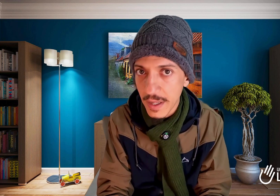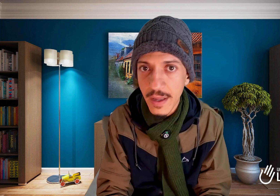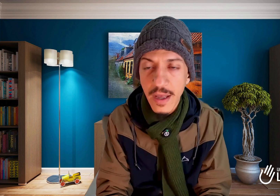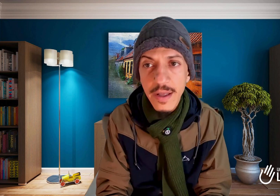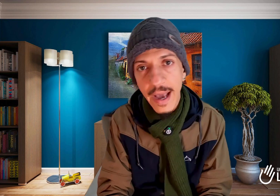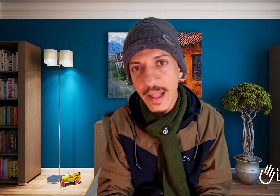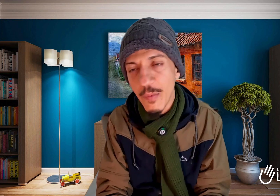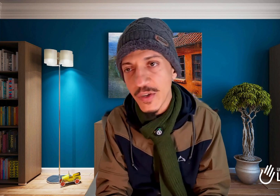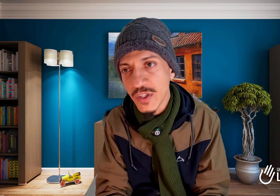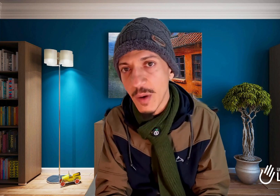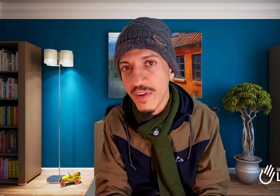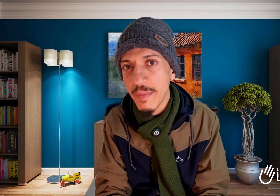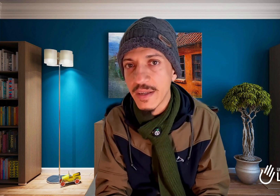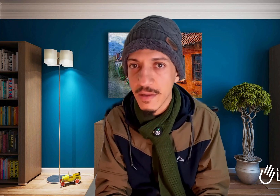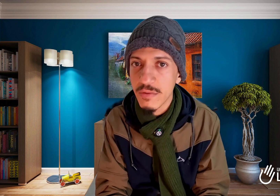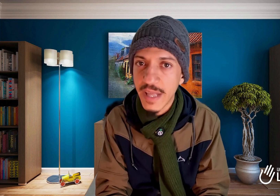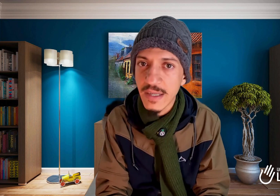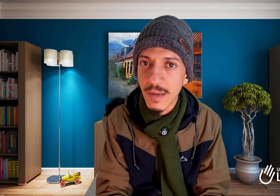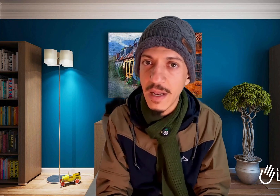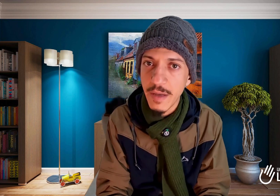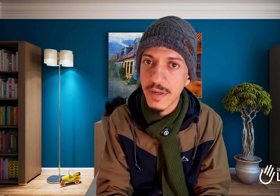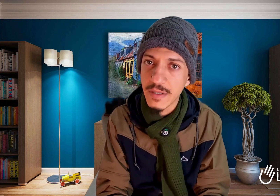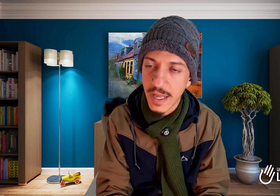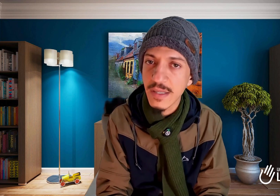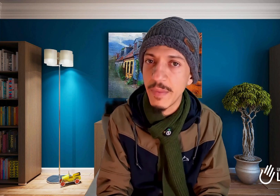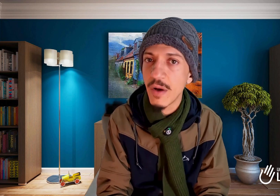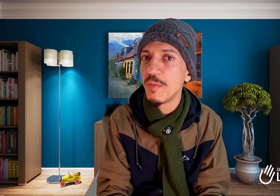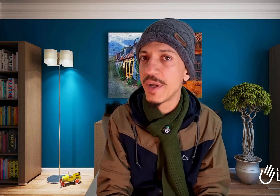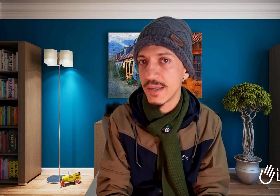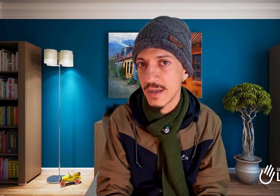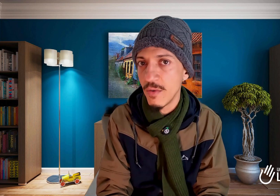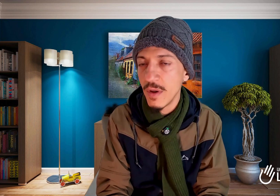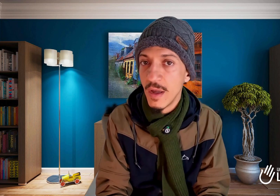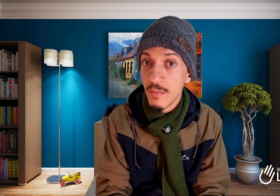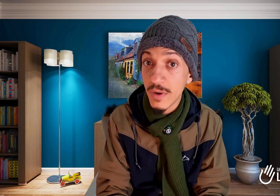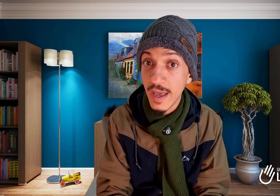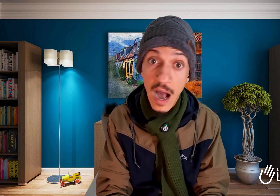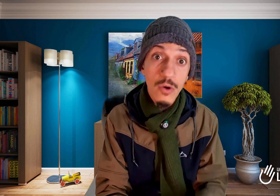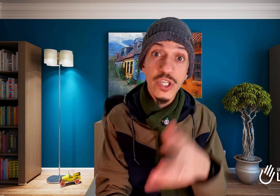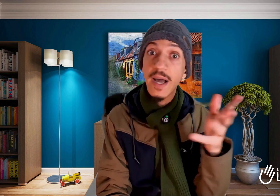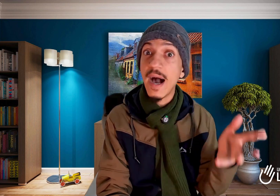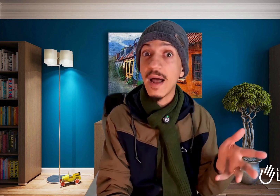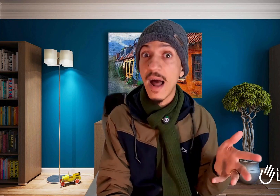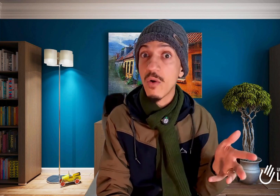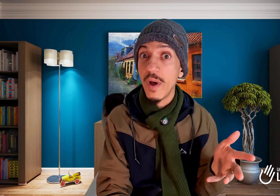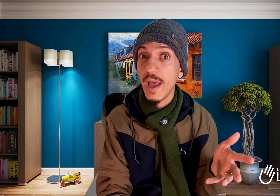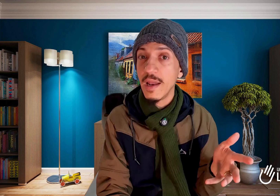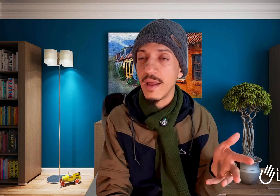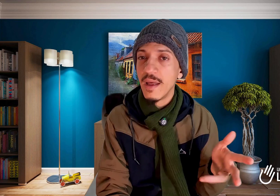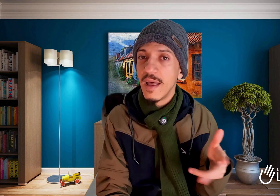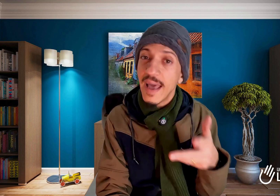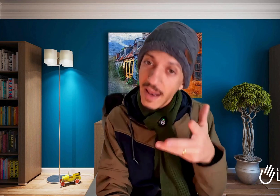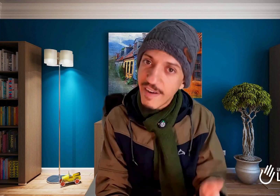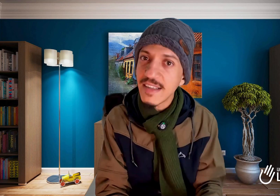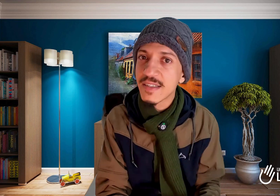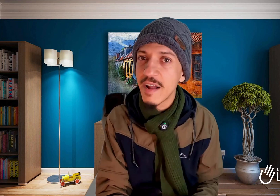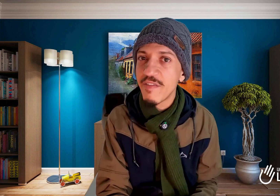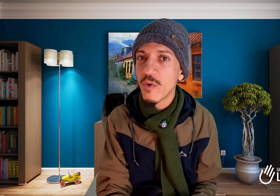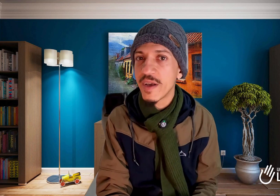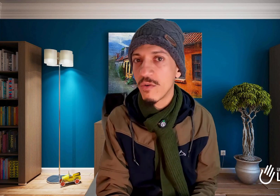E aí, depois disso, obviamente, né, tu tem que saber Libras, tem que saber a comunicação, porque ao chegar lá com ele, ele vai descrever o que